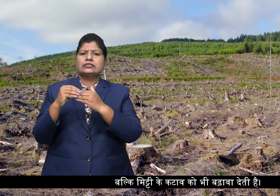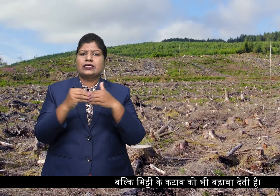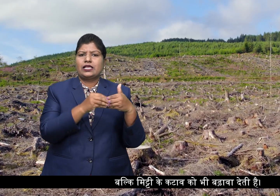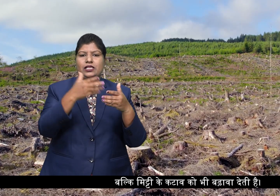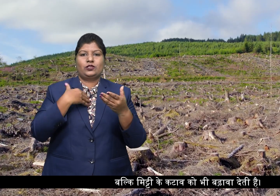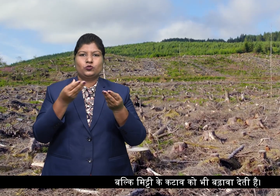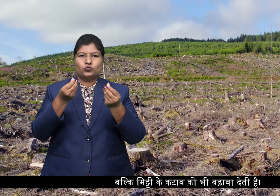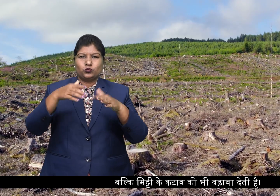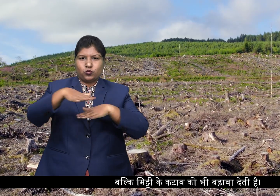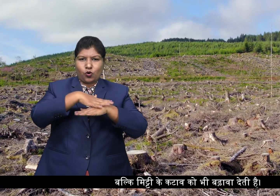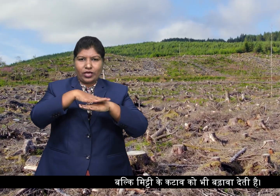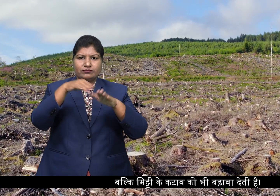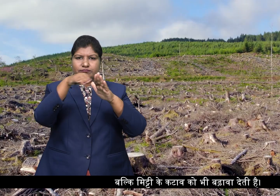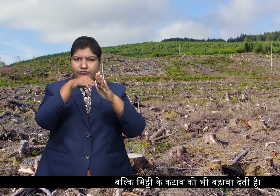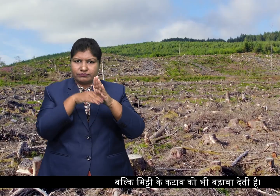देती है।